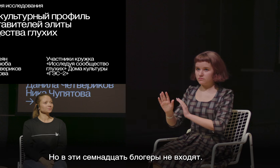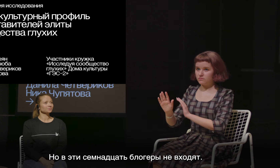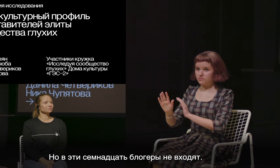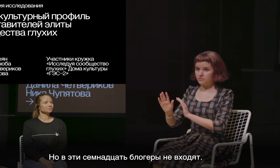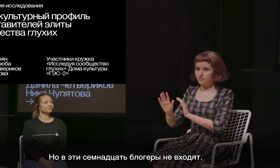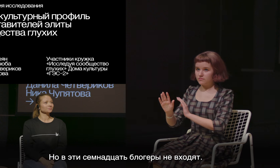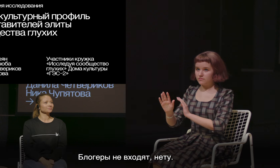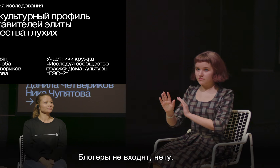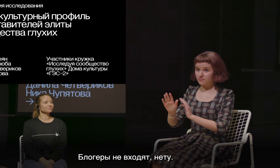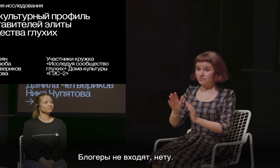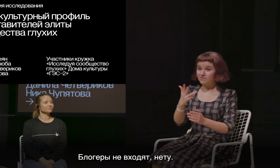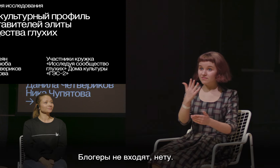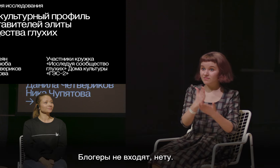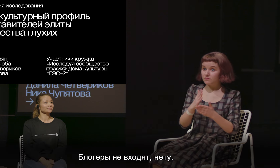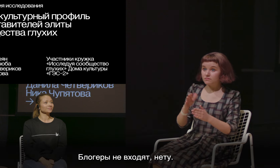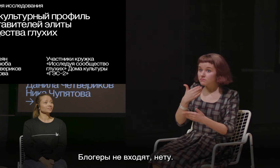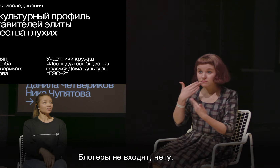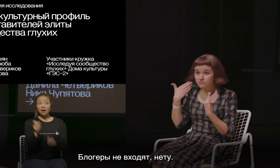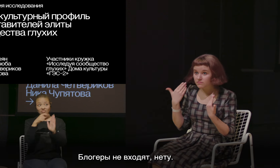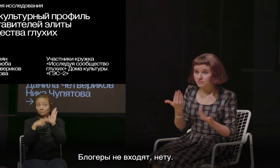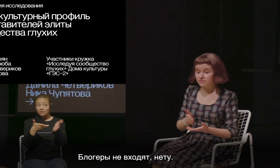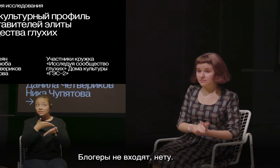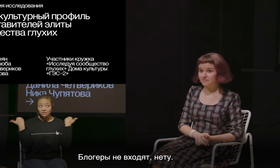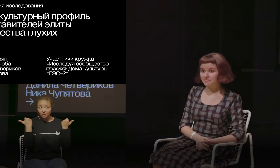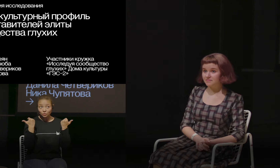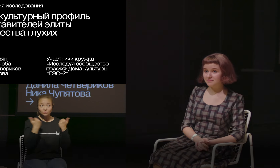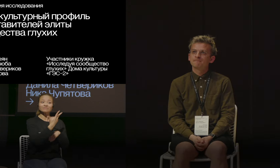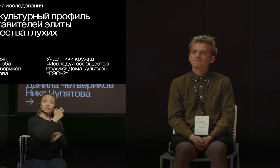17 блогеры не входят. Не входили. Нет, не входили.